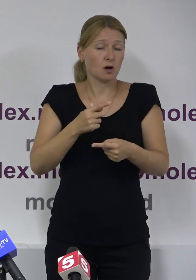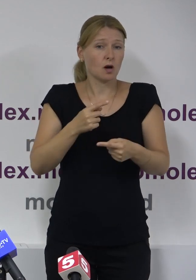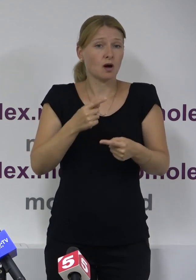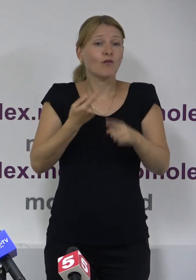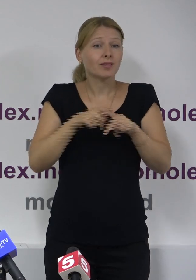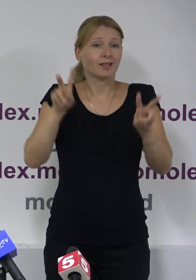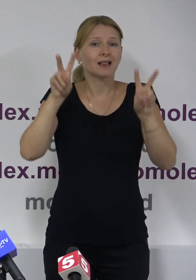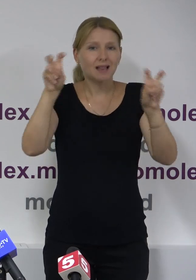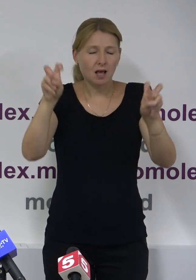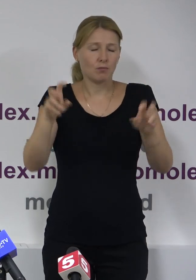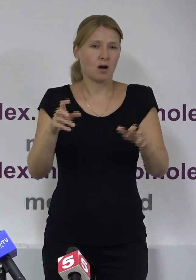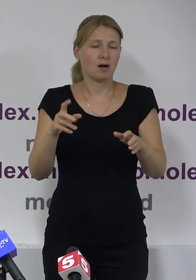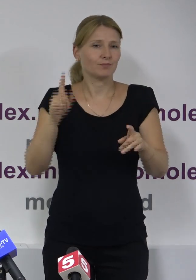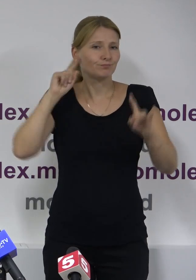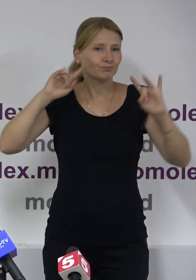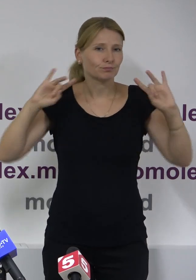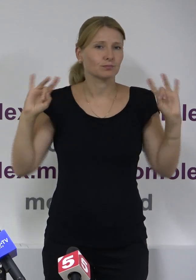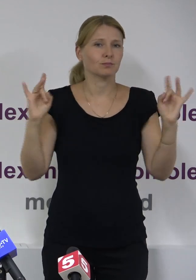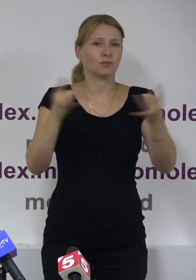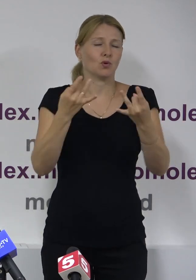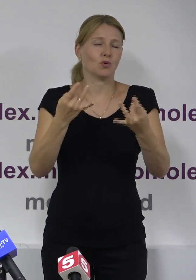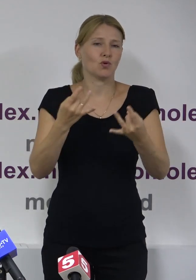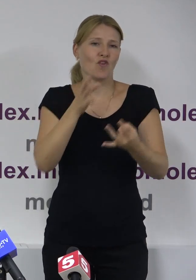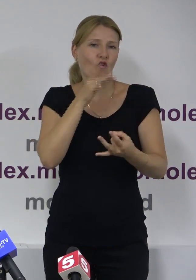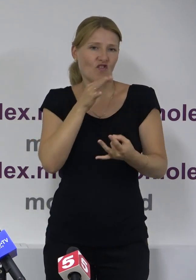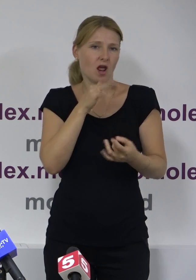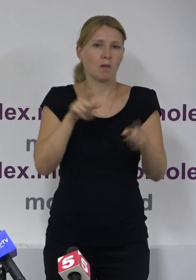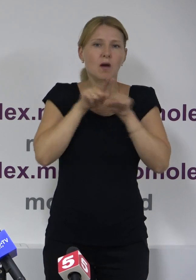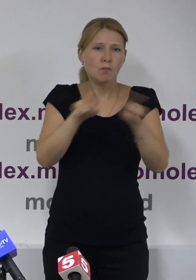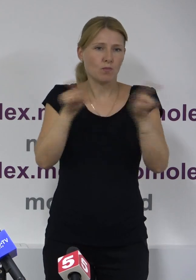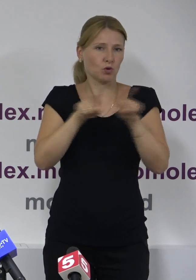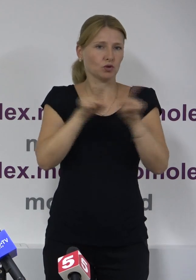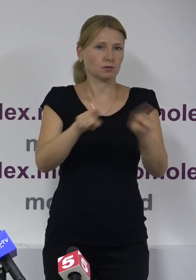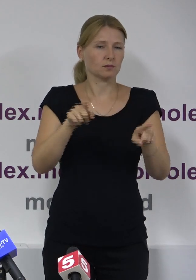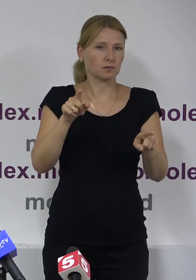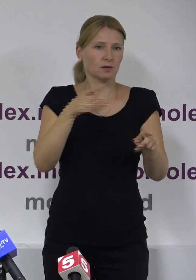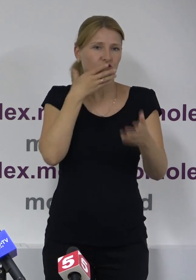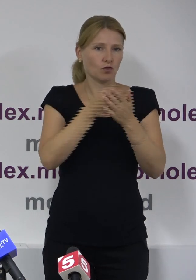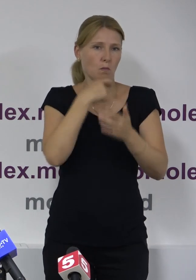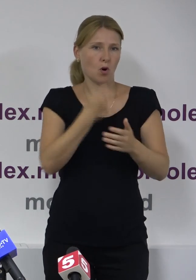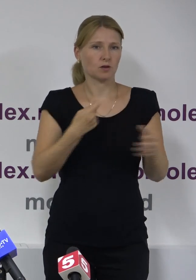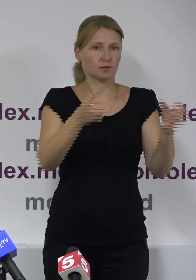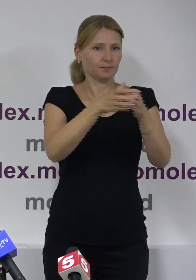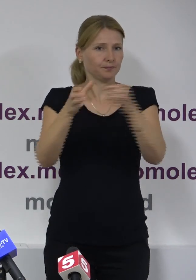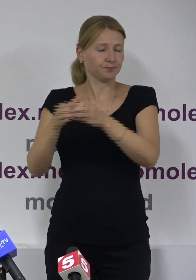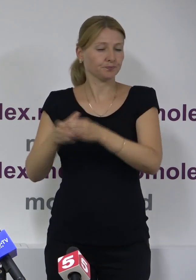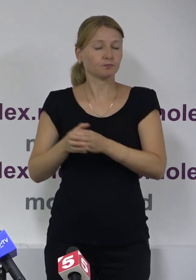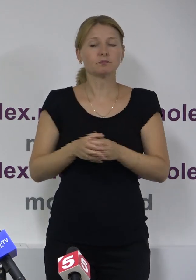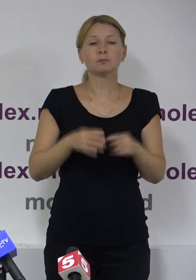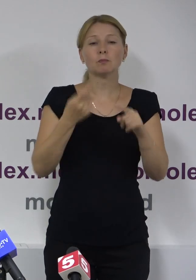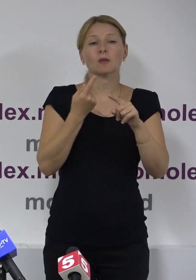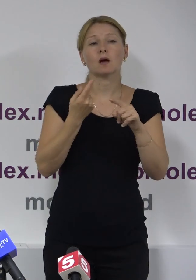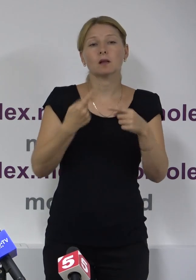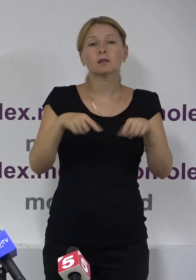sunt exploatate în cadrul campaniilor electorale. În raport, de asemenea, am reflectat